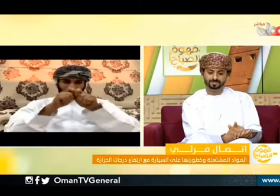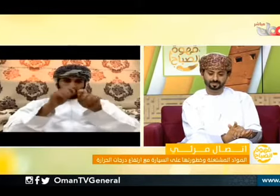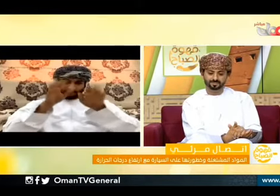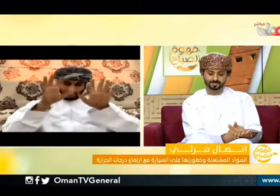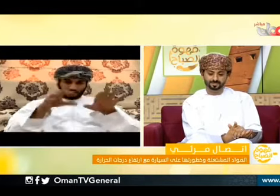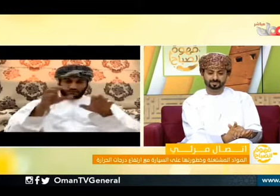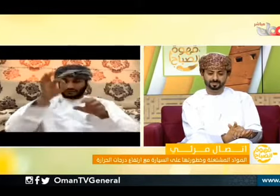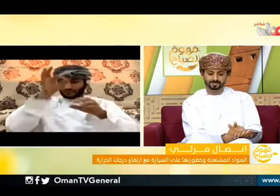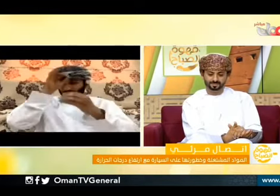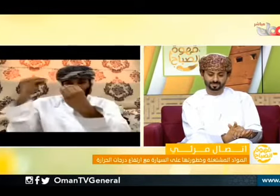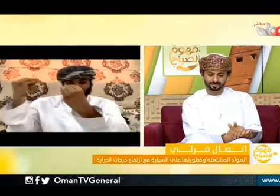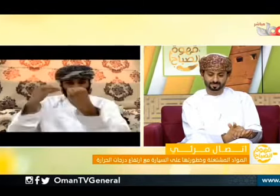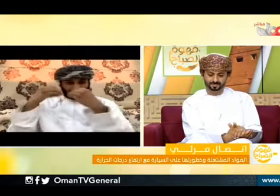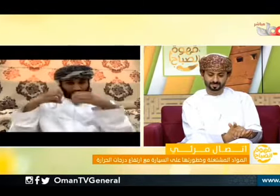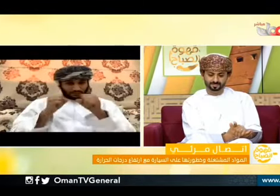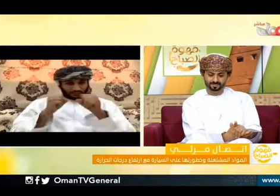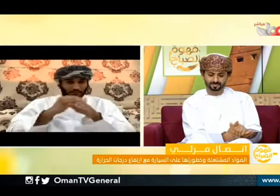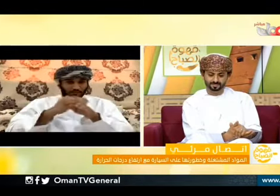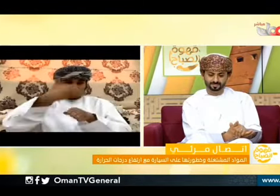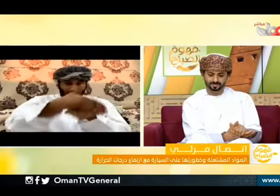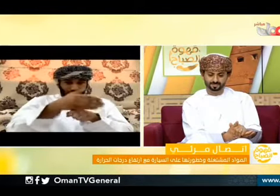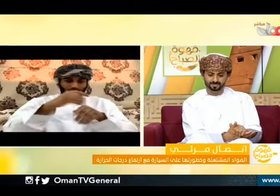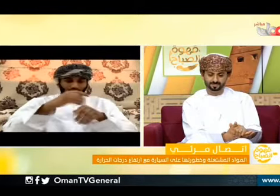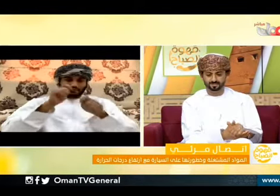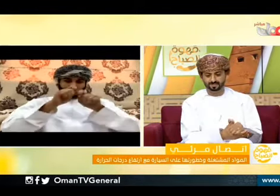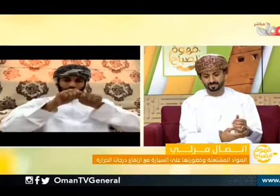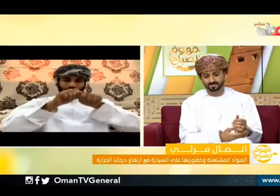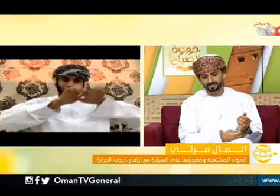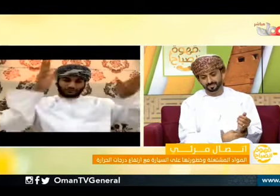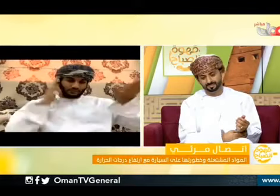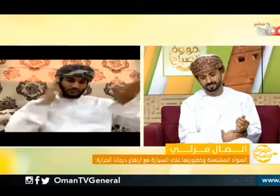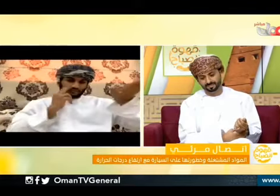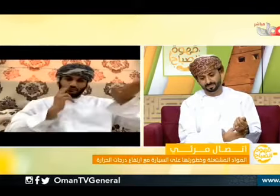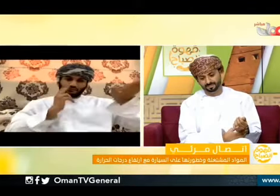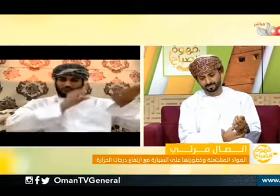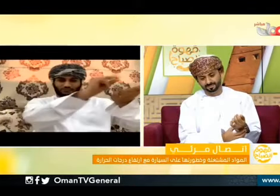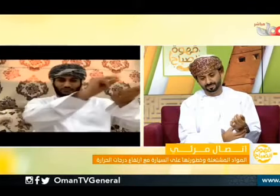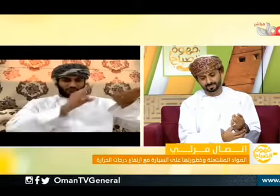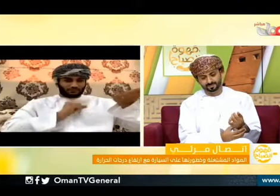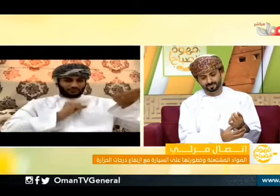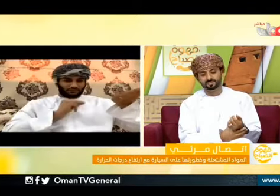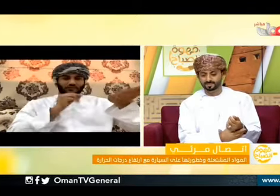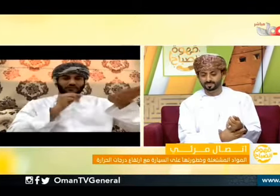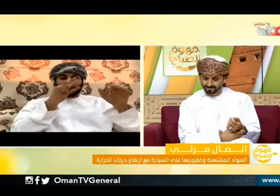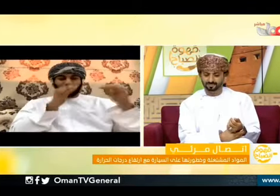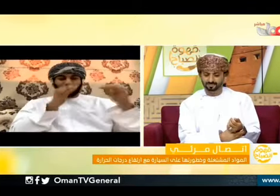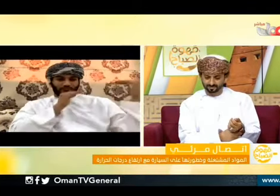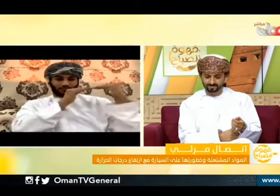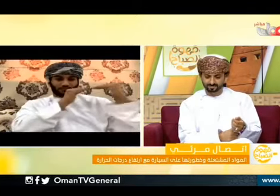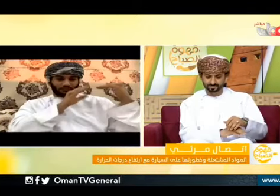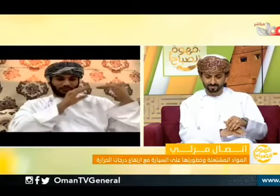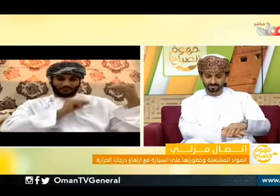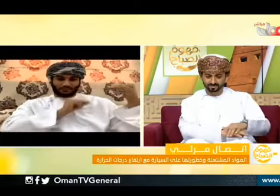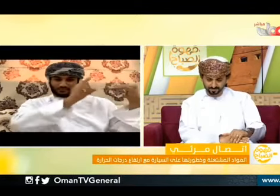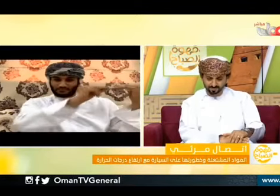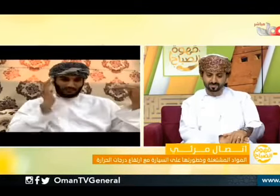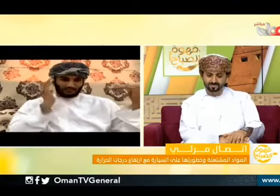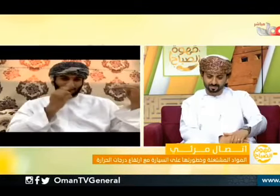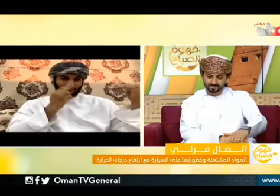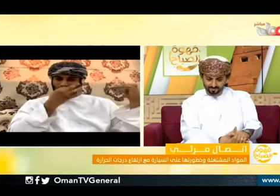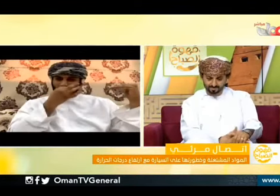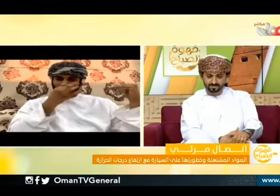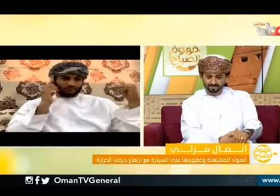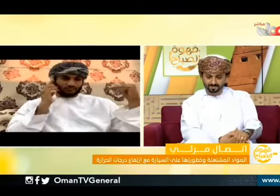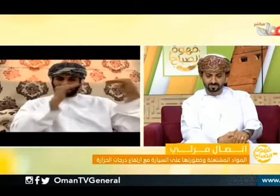سؤال ممتاز. نعم، أنا وعيت زملائي اللي من الصم اللي هم يقعوا منهم في أخطاء لابد